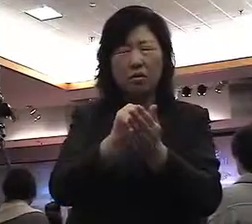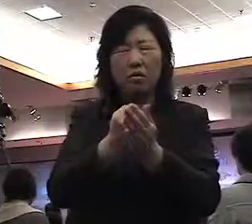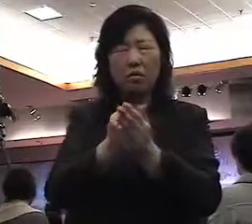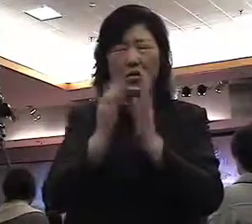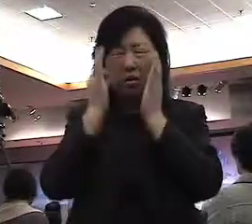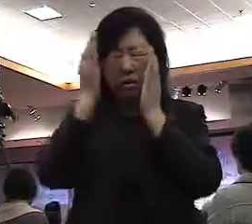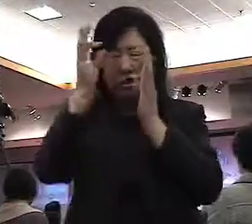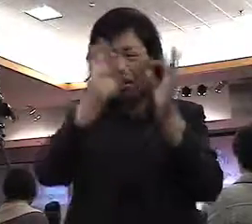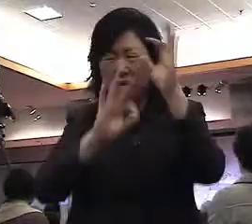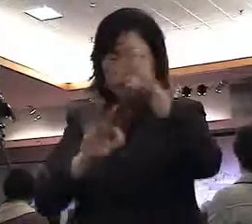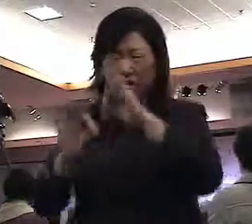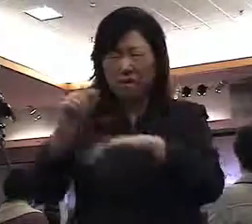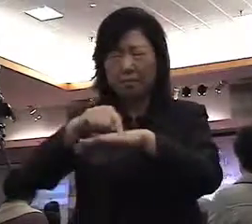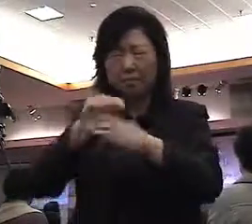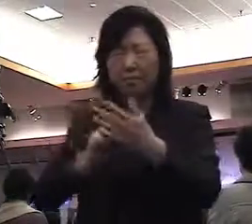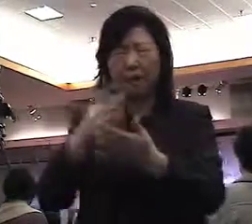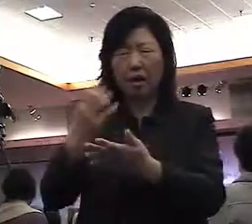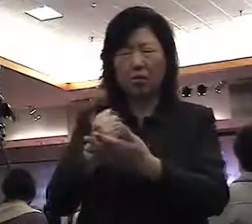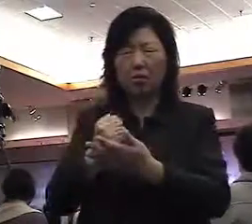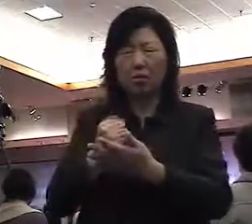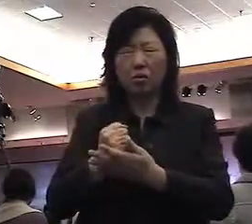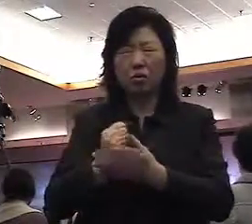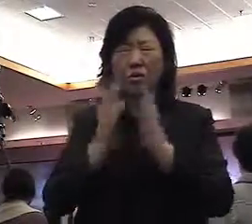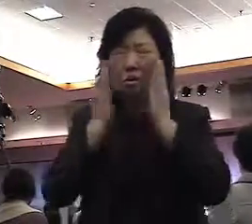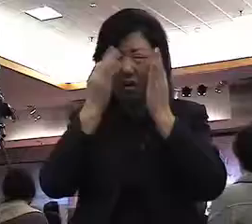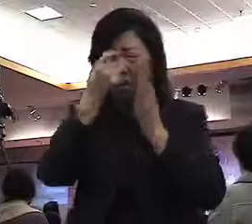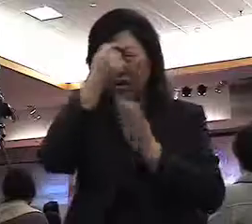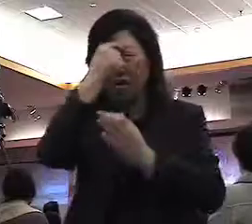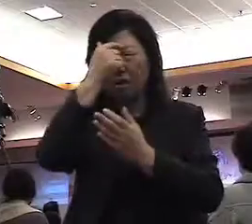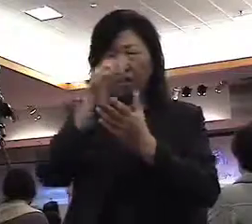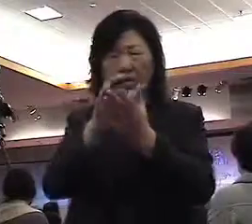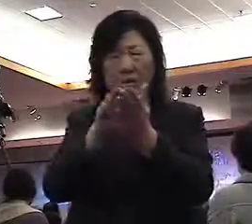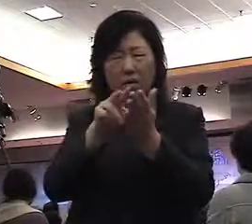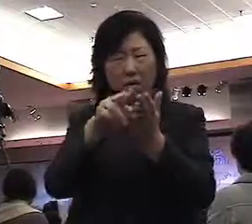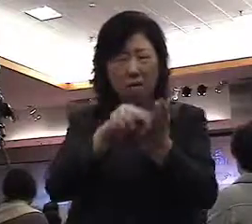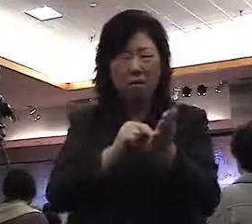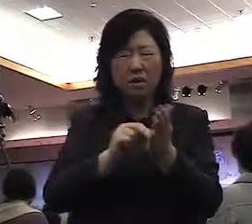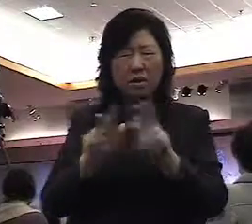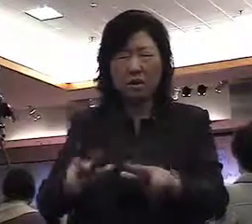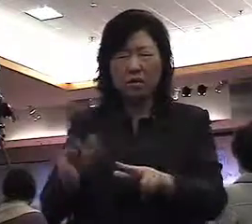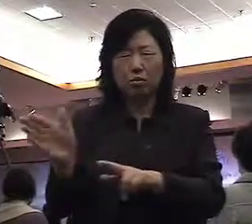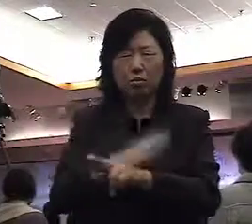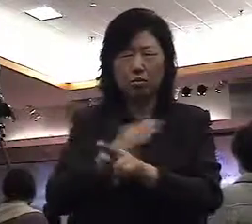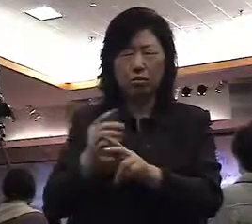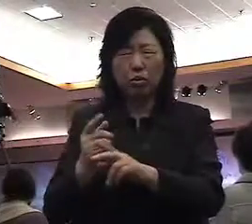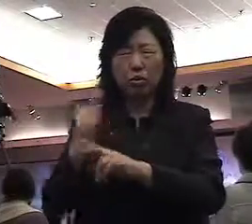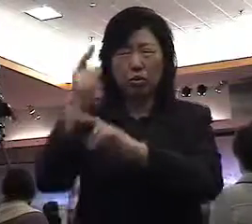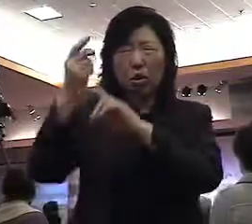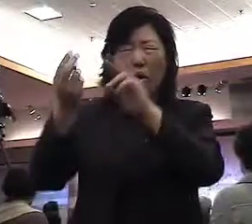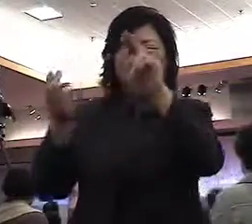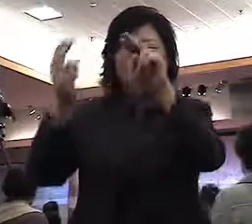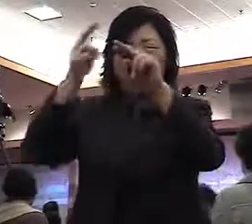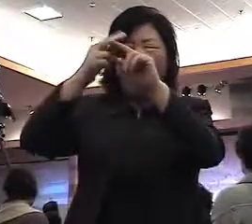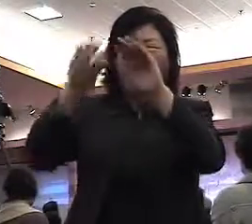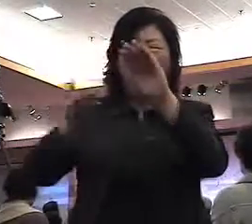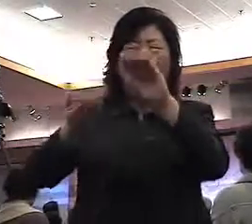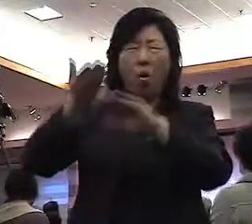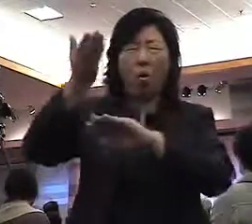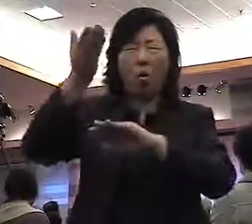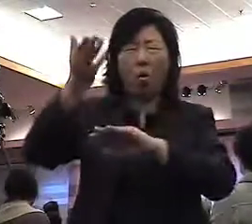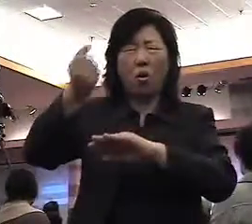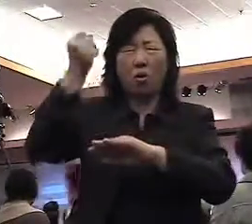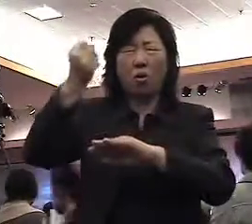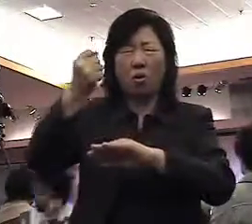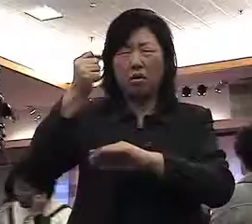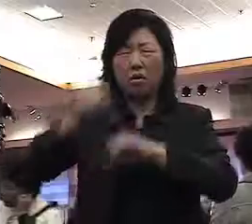마음으로 나오겠습니다. 우리 간절한 기도 제목을 주님 앞에 지금부터 올려드립니다. 하나님 들어 역사하여 주시옵소서.